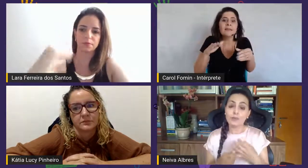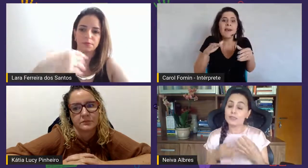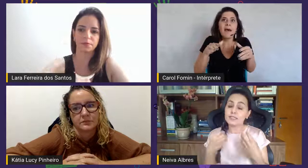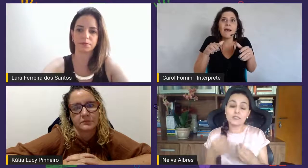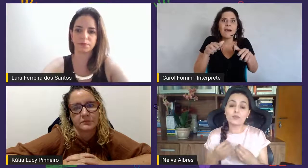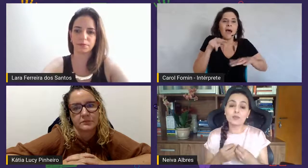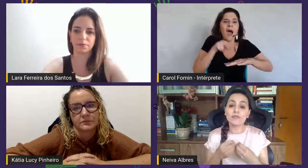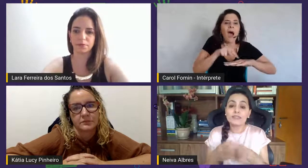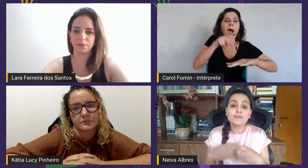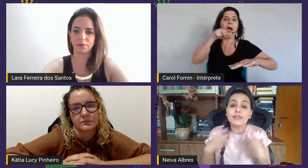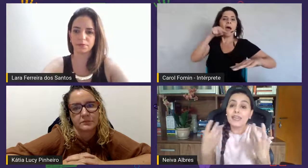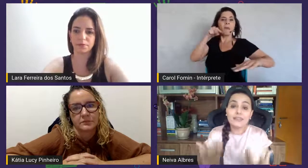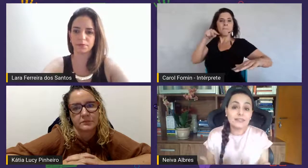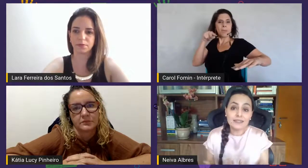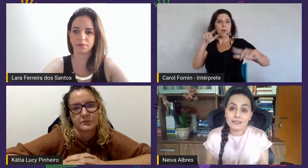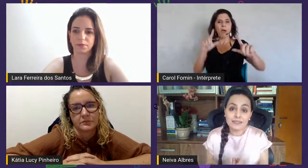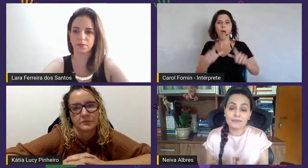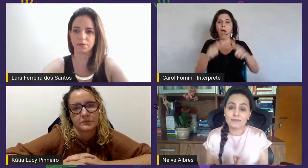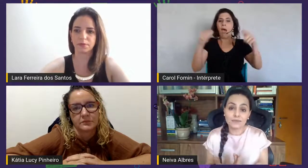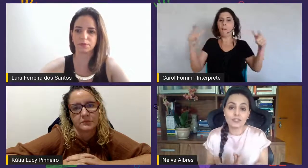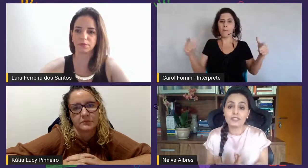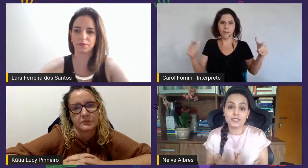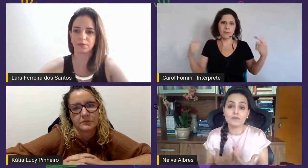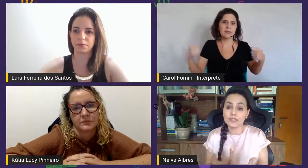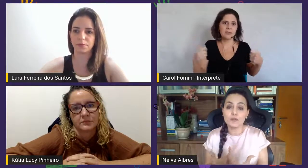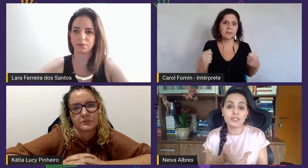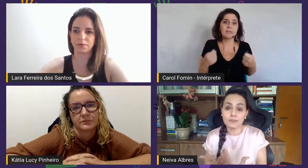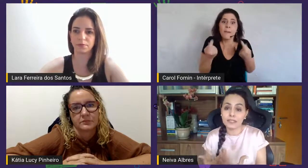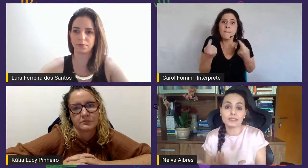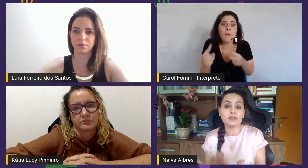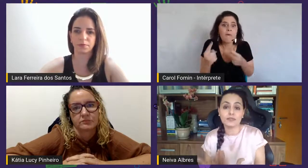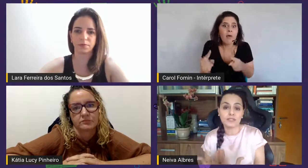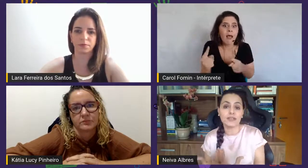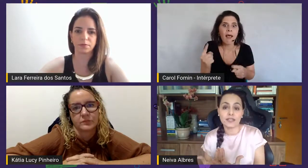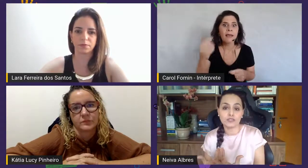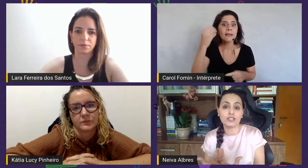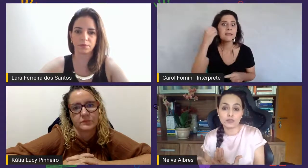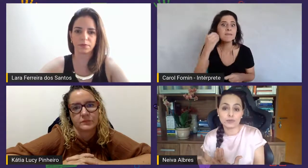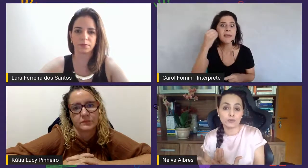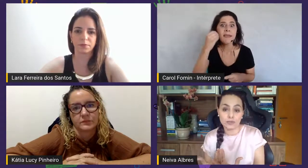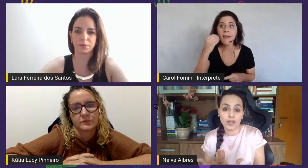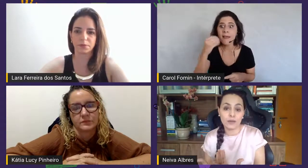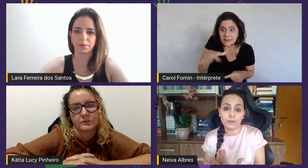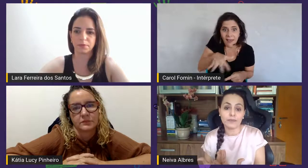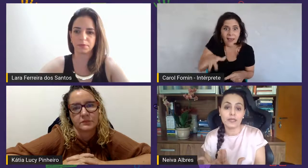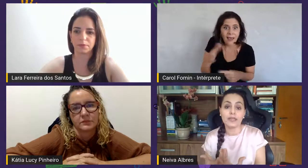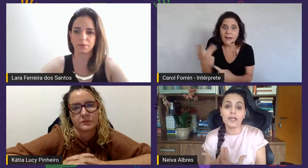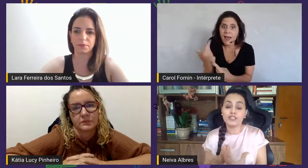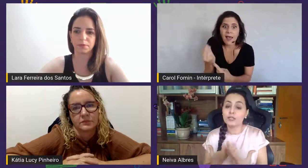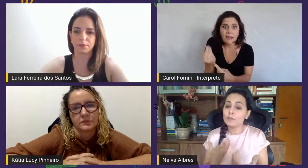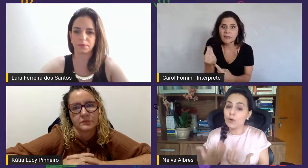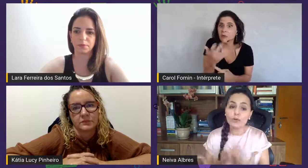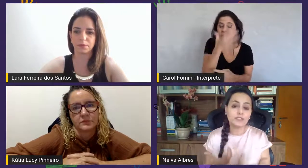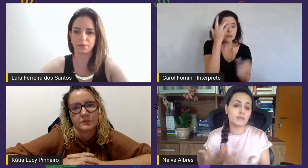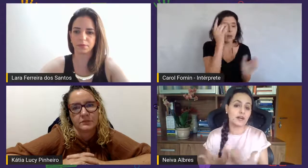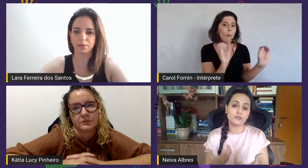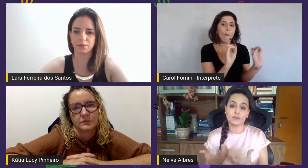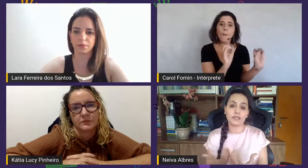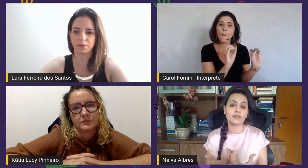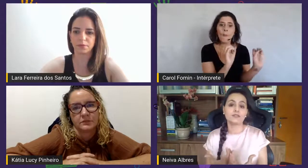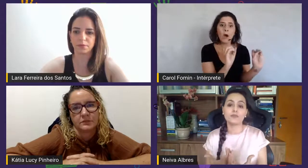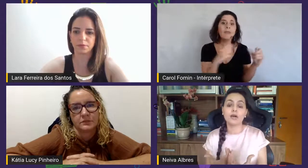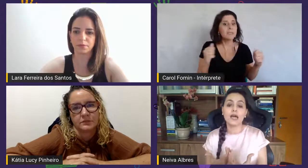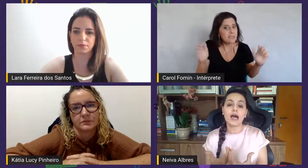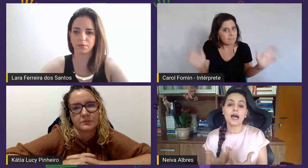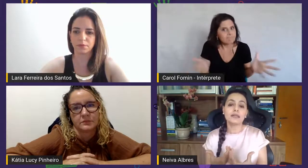é preciso promover experiências de tradução e interpretação da esfera artístico-cultural, né? A gente tem pouco espaço